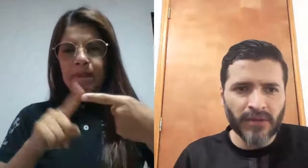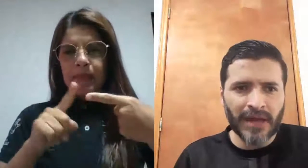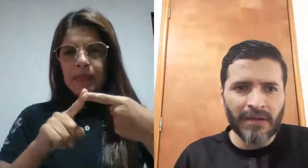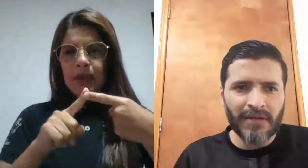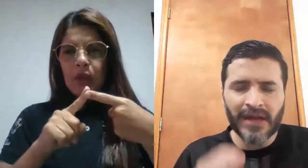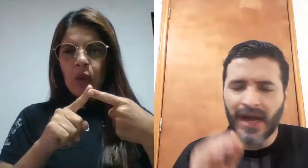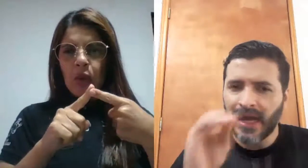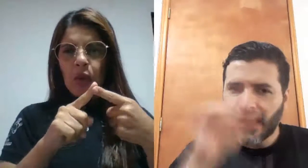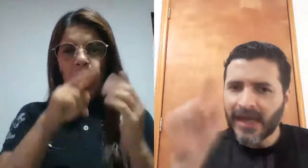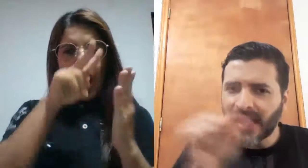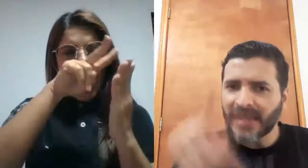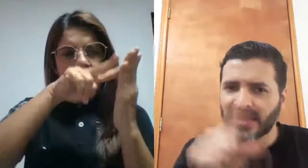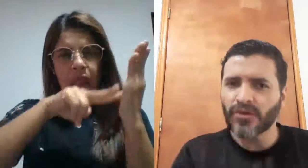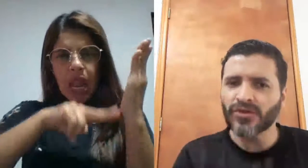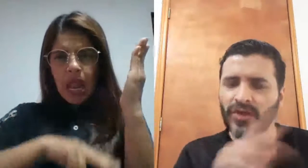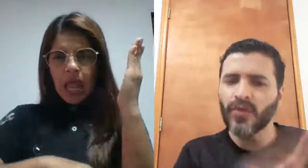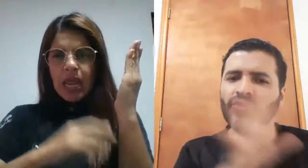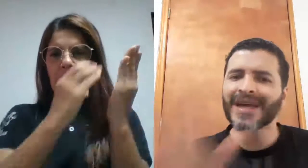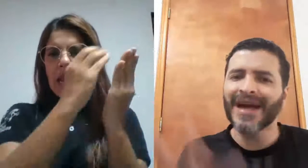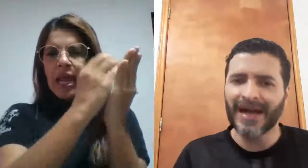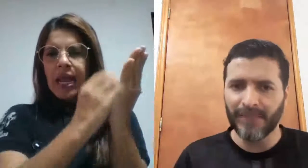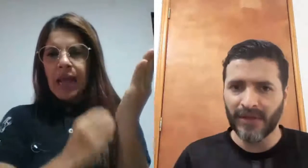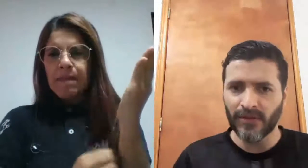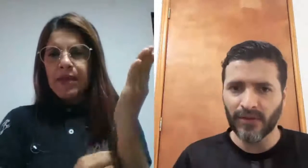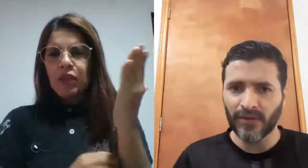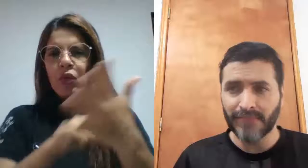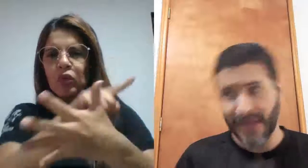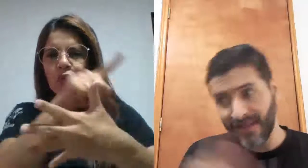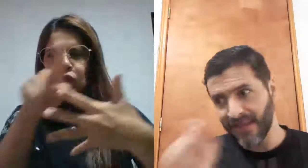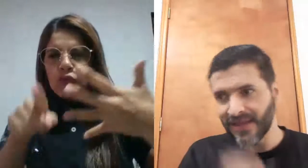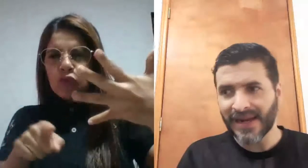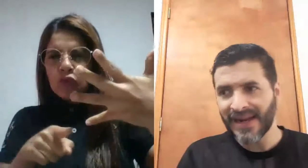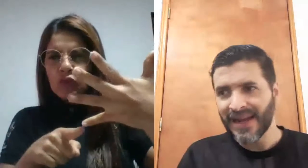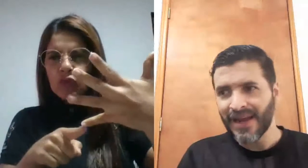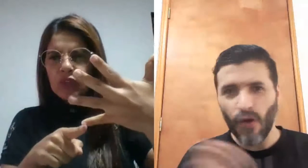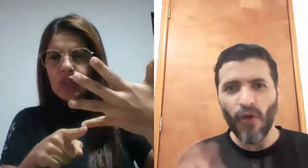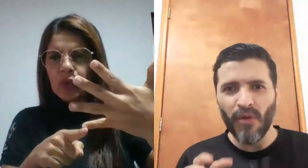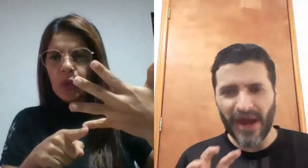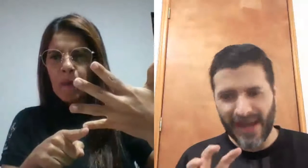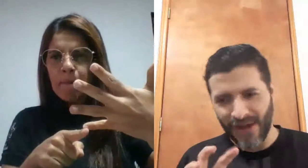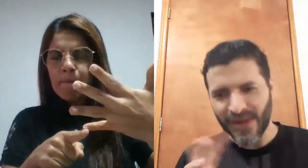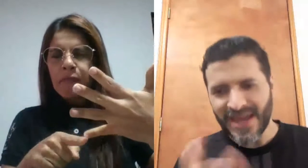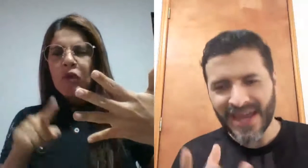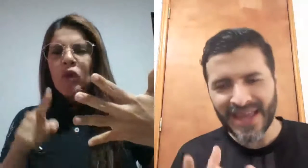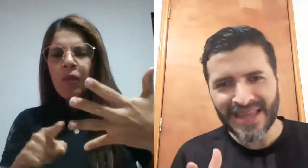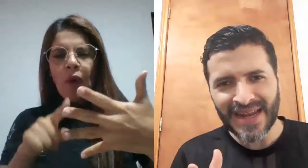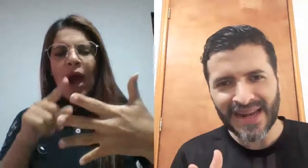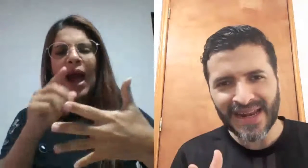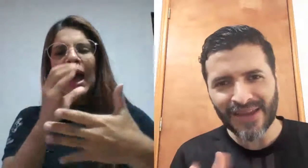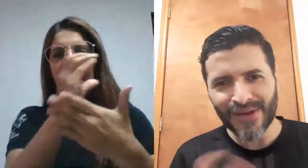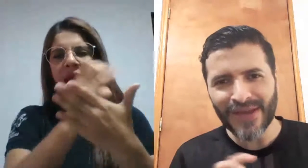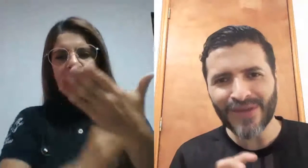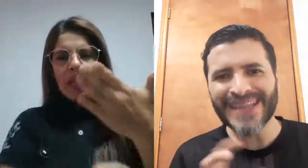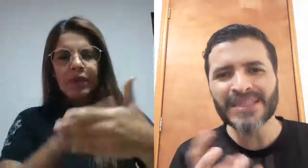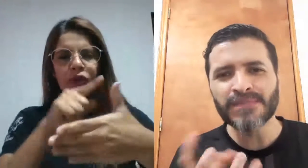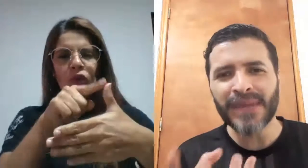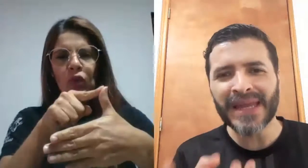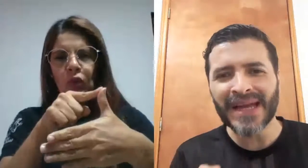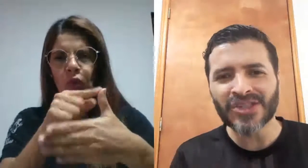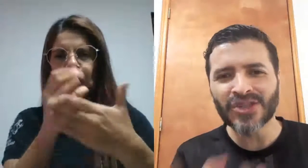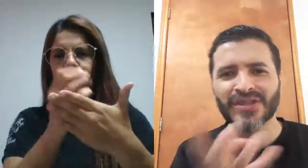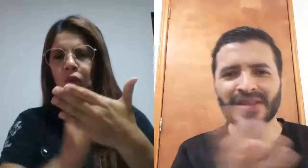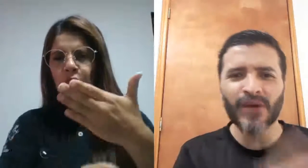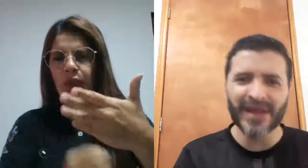primeros capítulos de la Biblia y realizar unos dibujos de cada capítulo para entender cómo en el origen de la religión hay